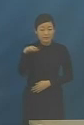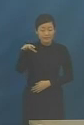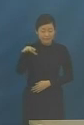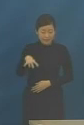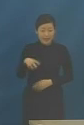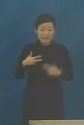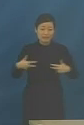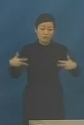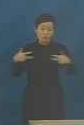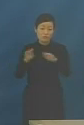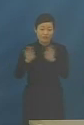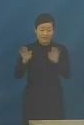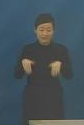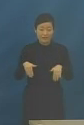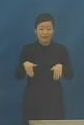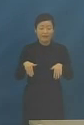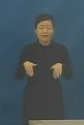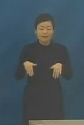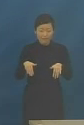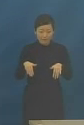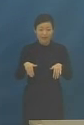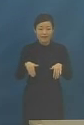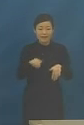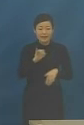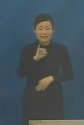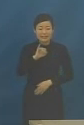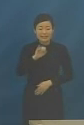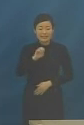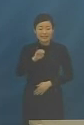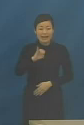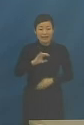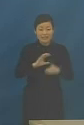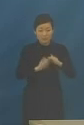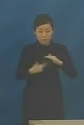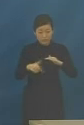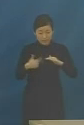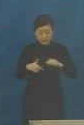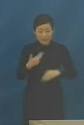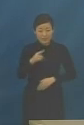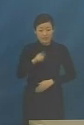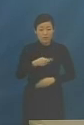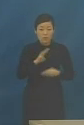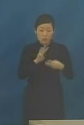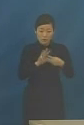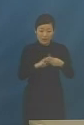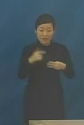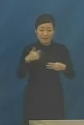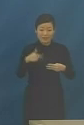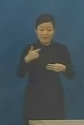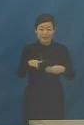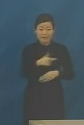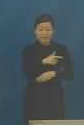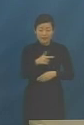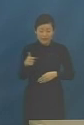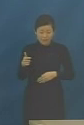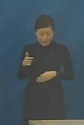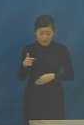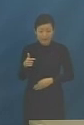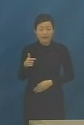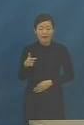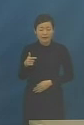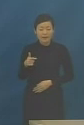を開きましてエマー斉藤先生とか篠田先生をはじめ十代の代表的な